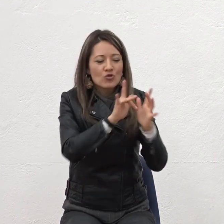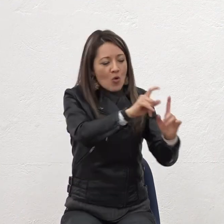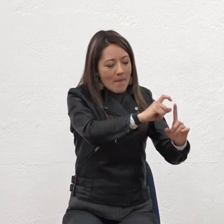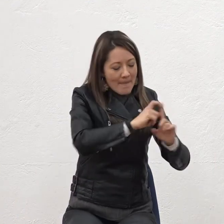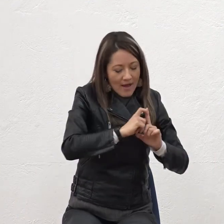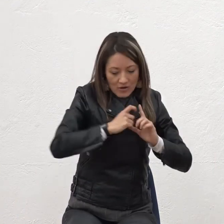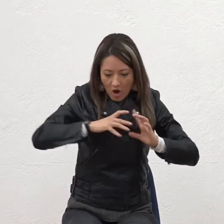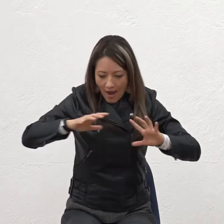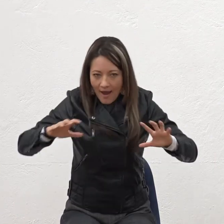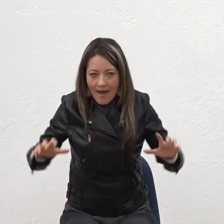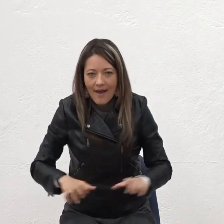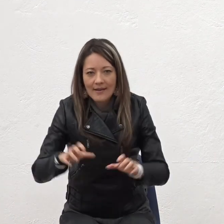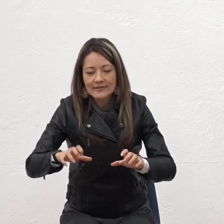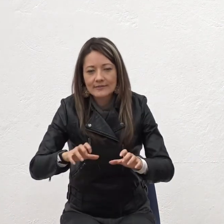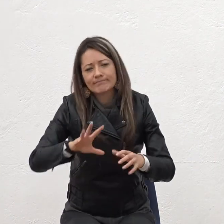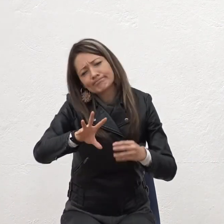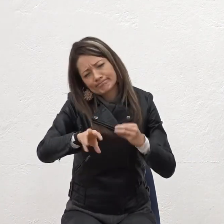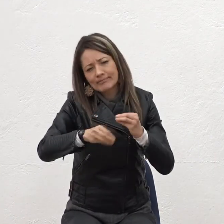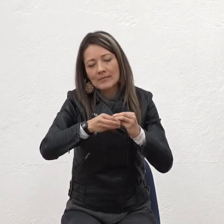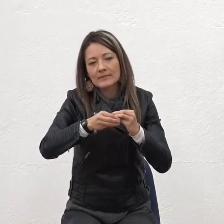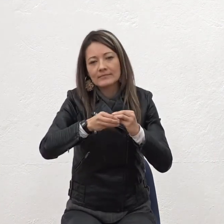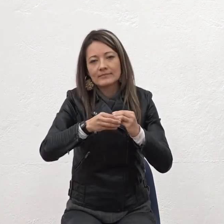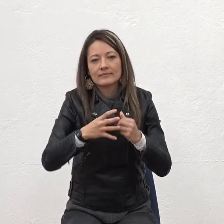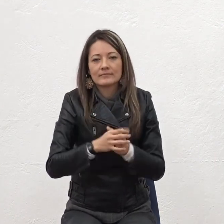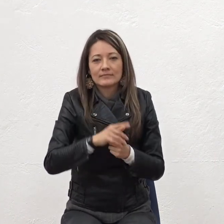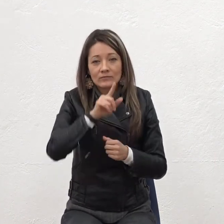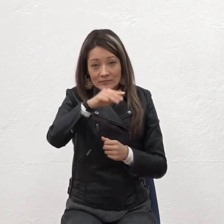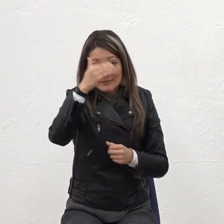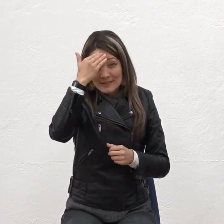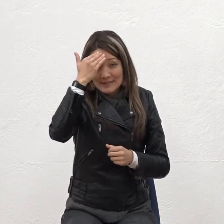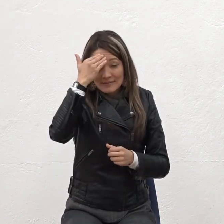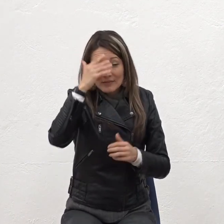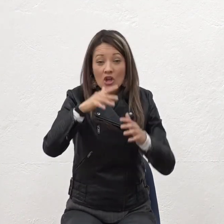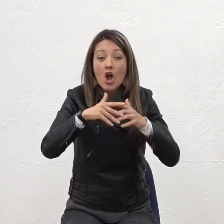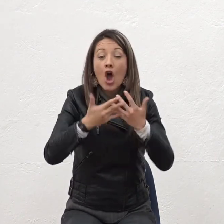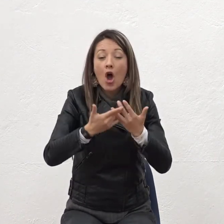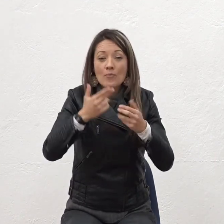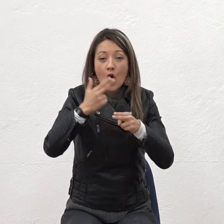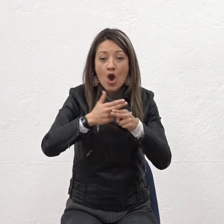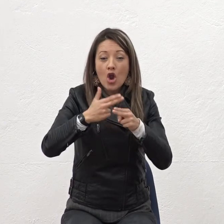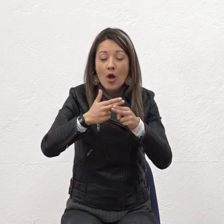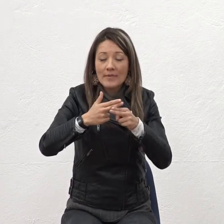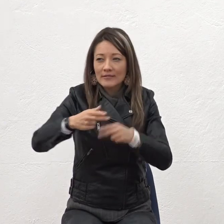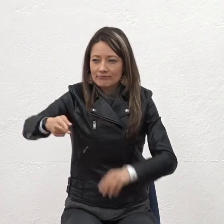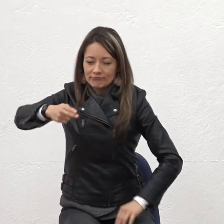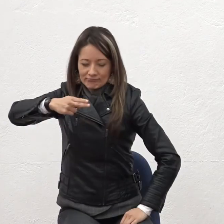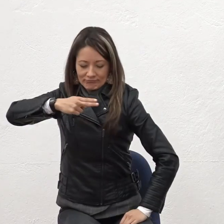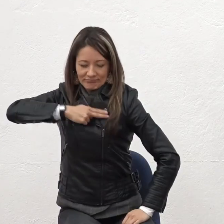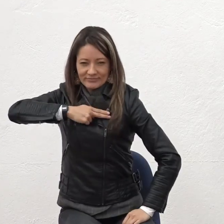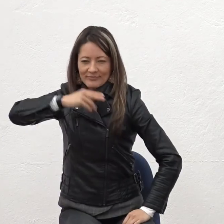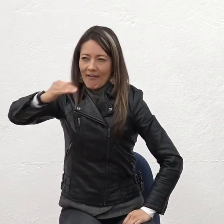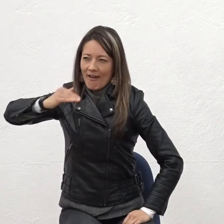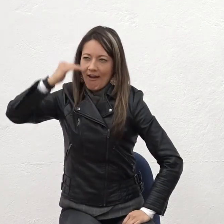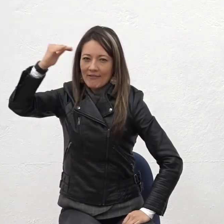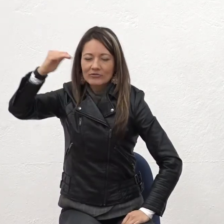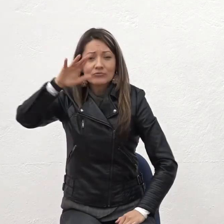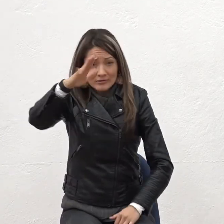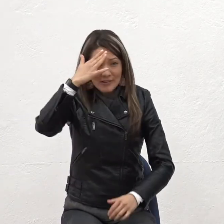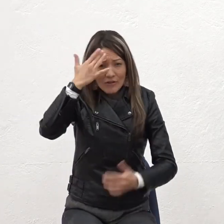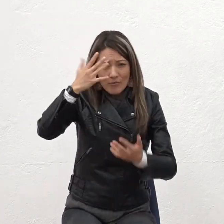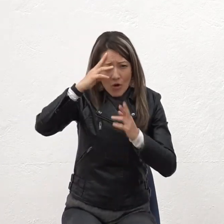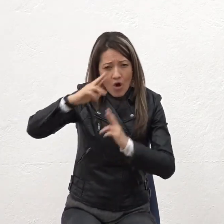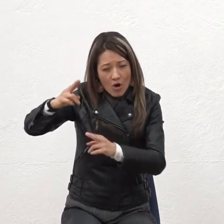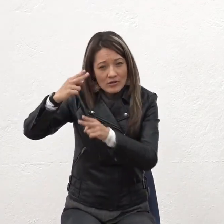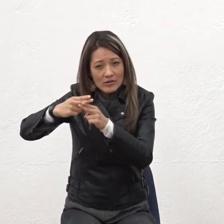casa. Y otra cosa, ¿sabe cómo se lleva el nombre en alto? ¿Sabe usted cómo puede honrar el nombre